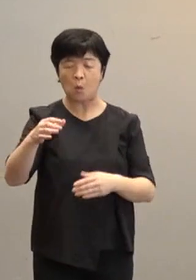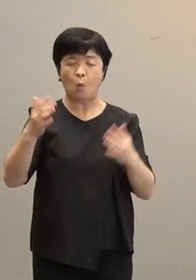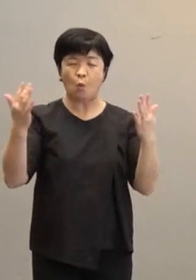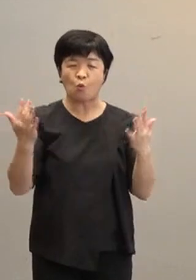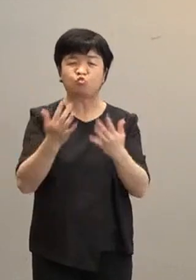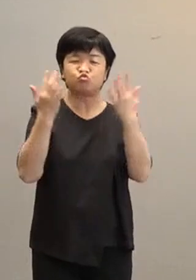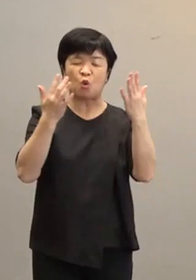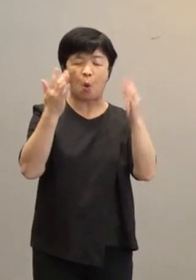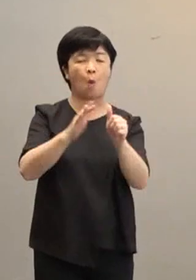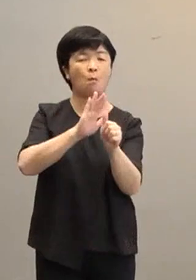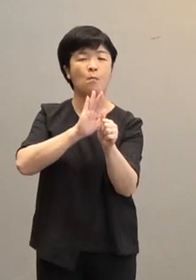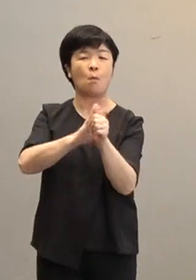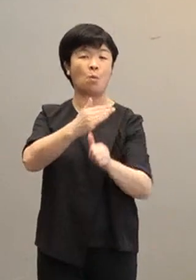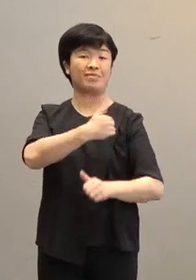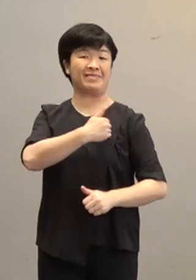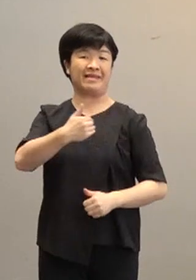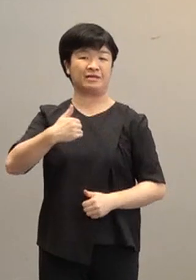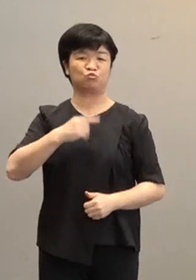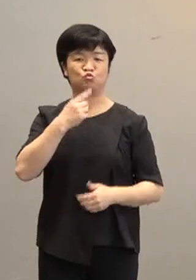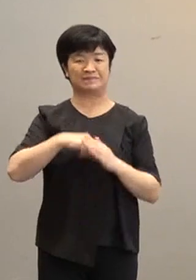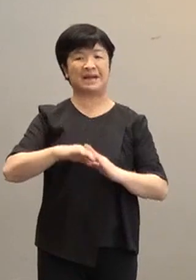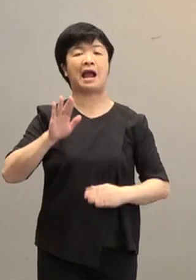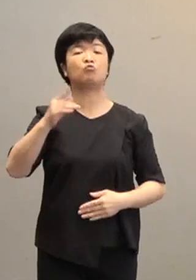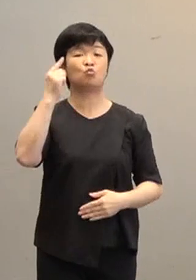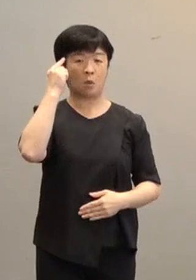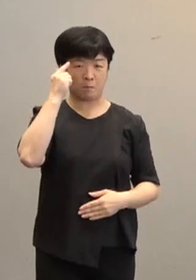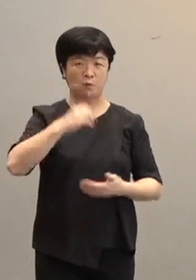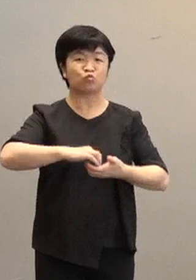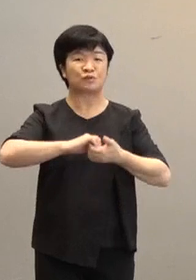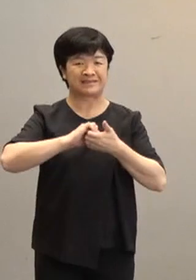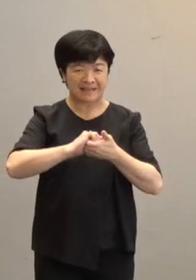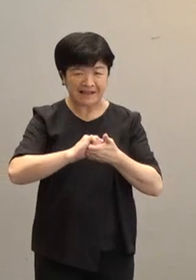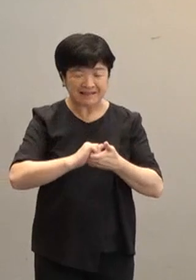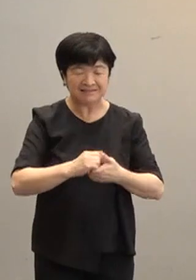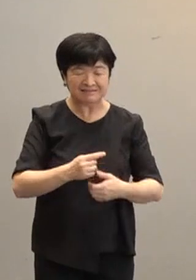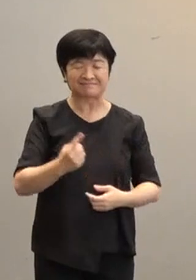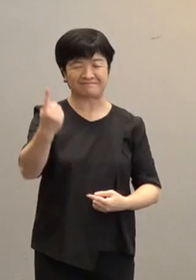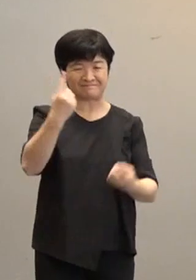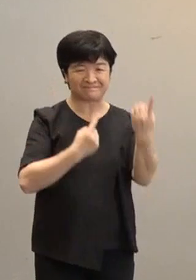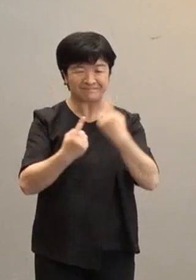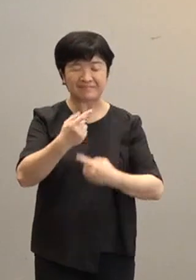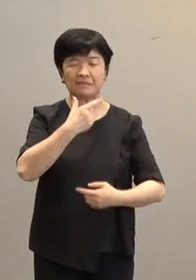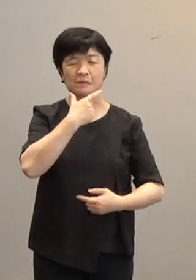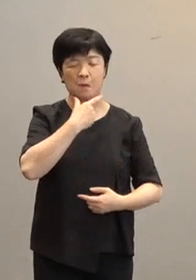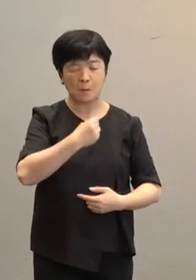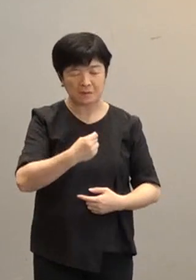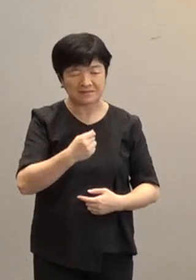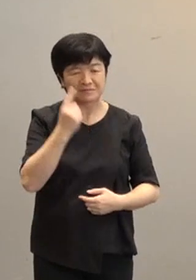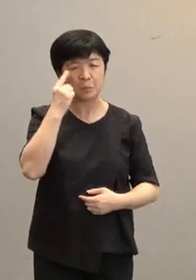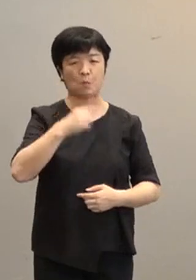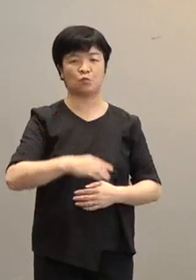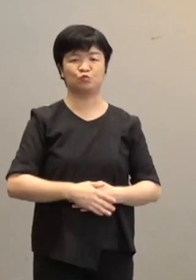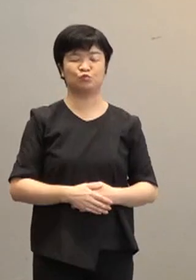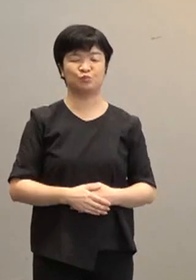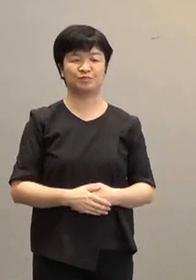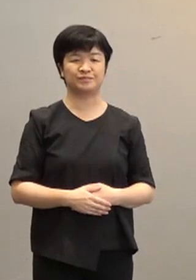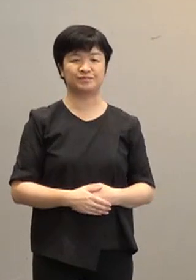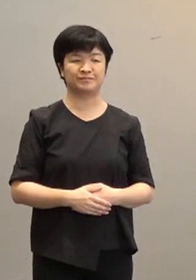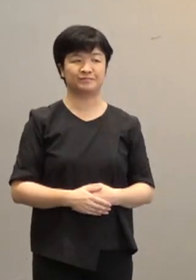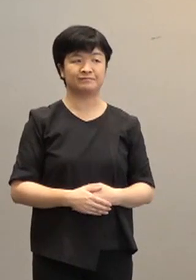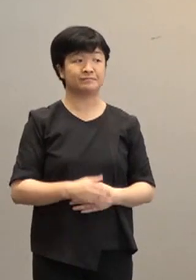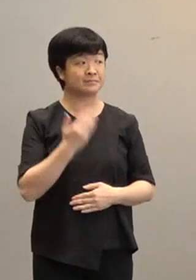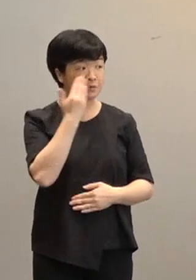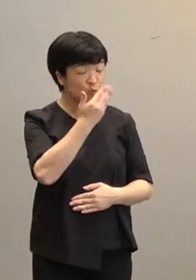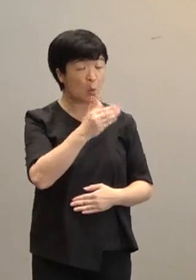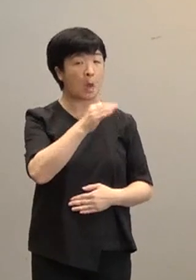するというところでもありますので、ぜひ足を運んでいただければありがたいなと思います。 で、観光でもう1